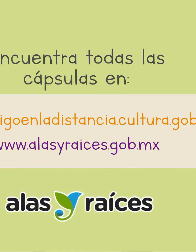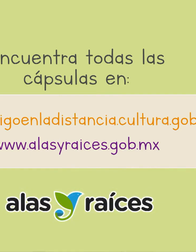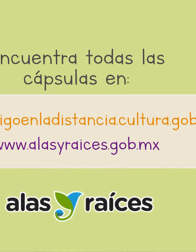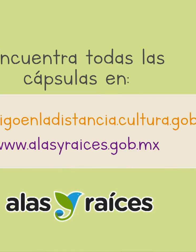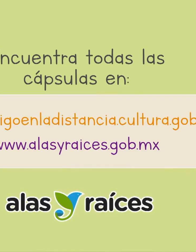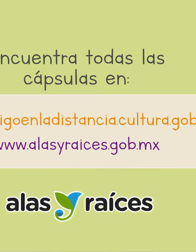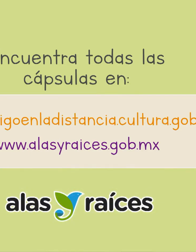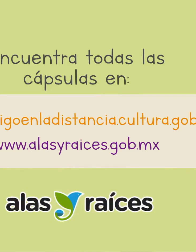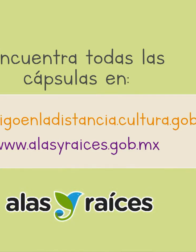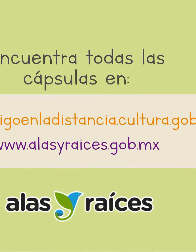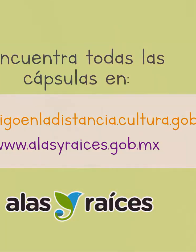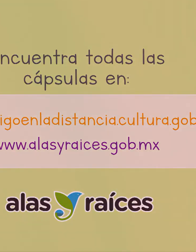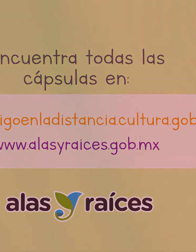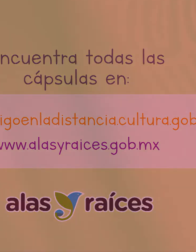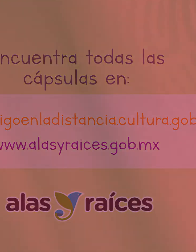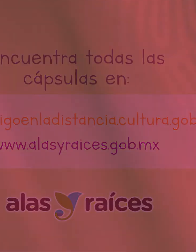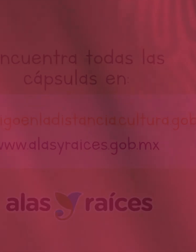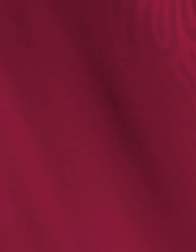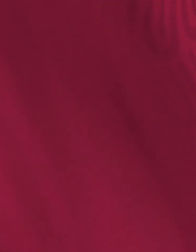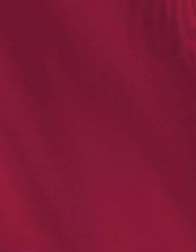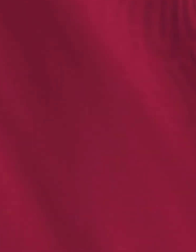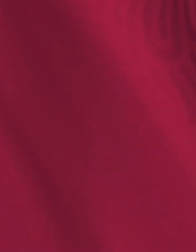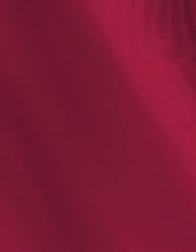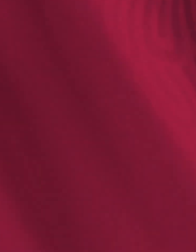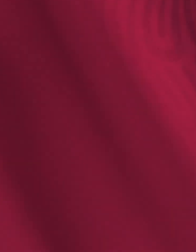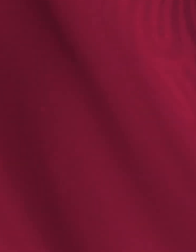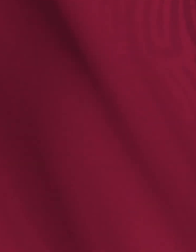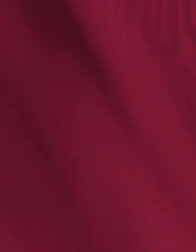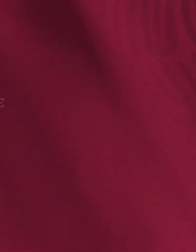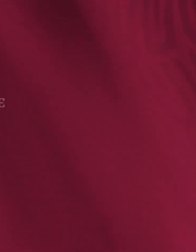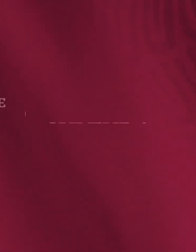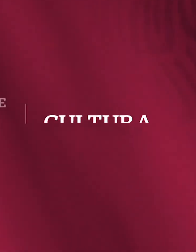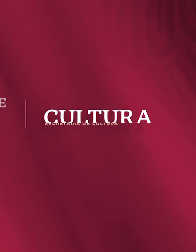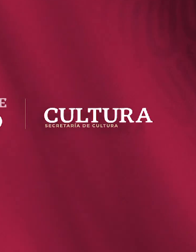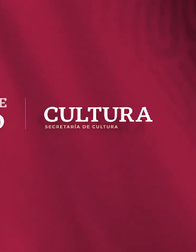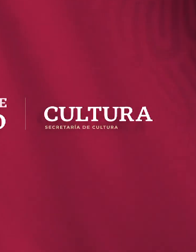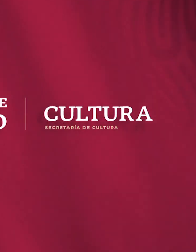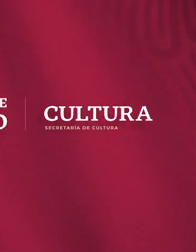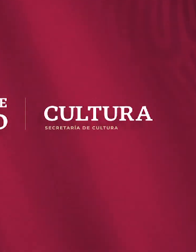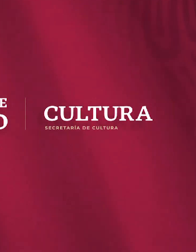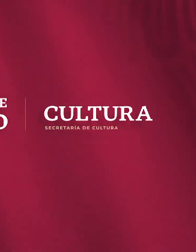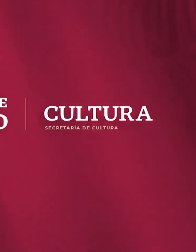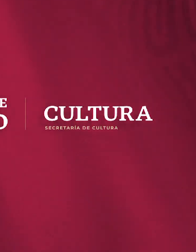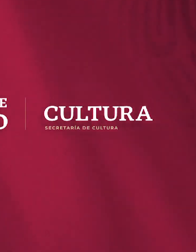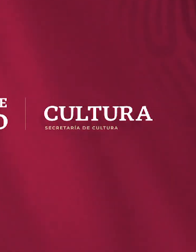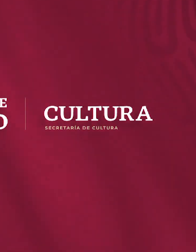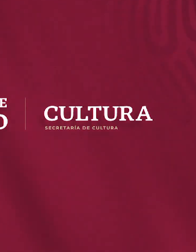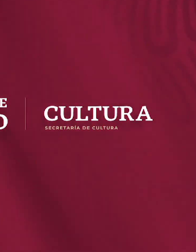Gobierno de México.